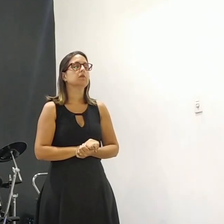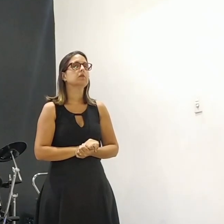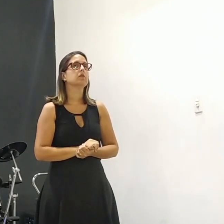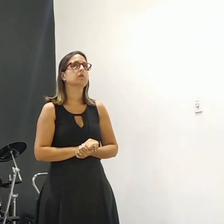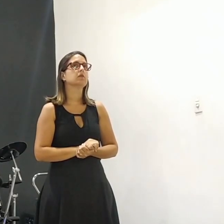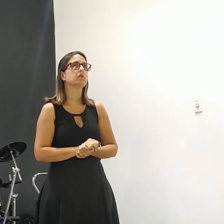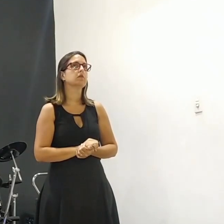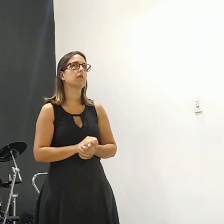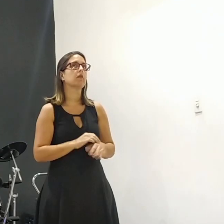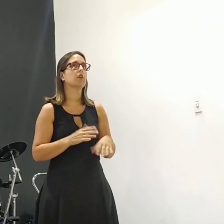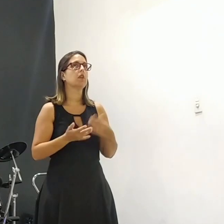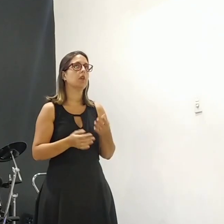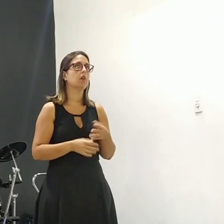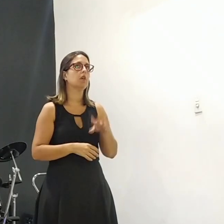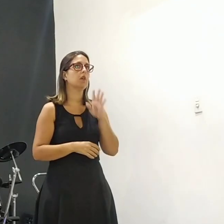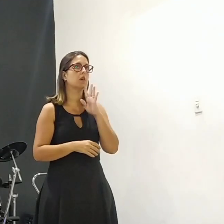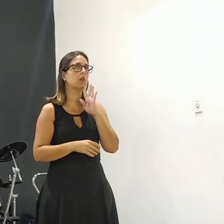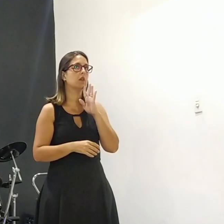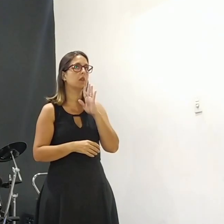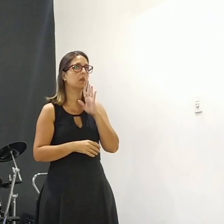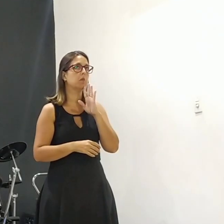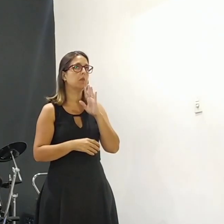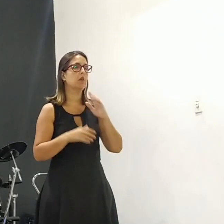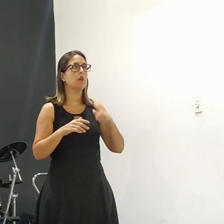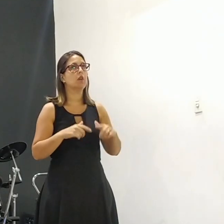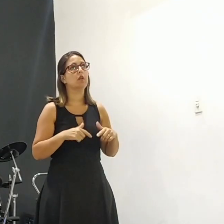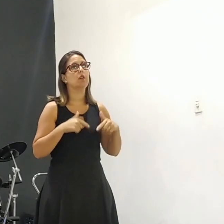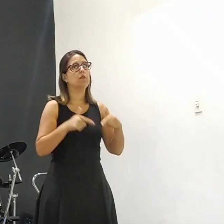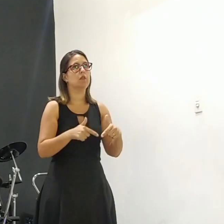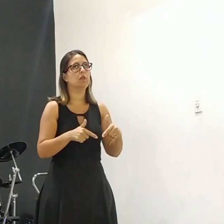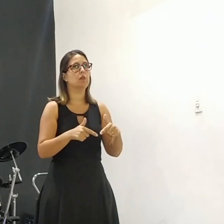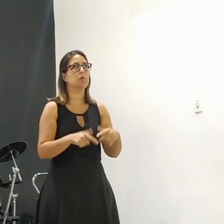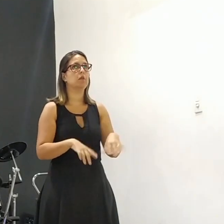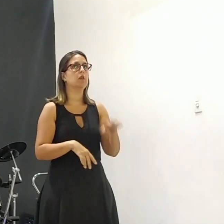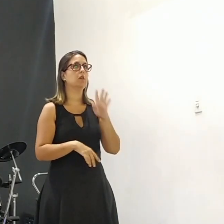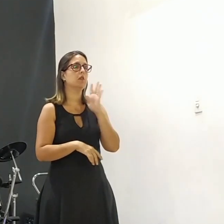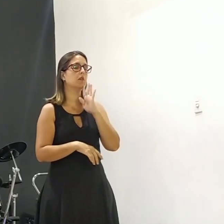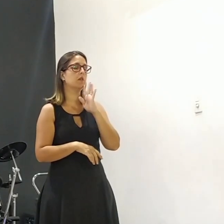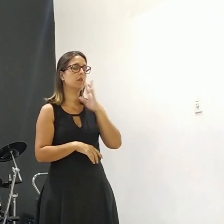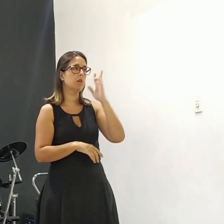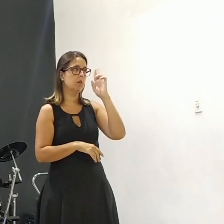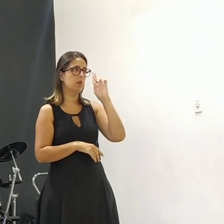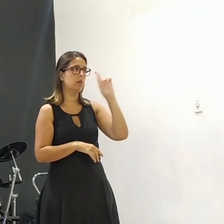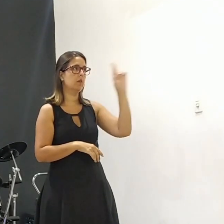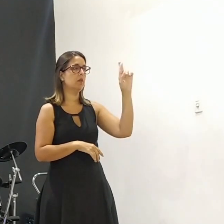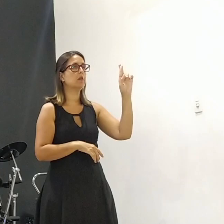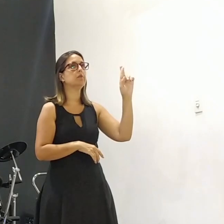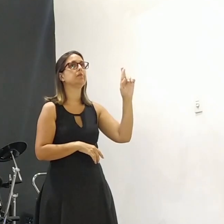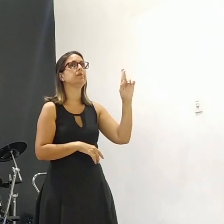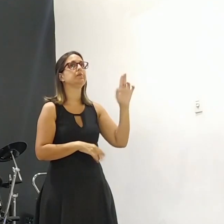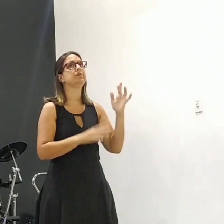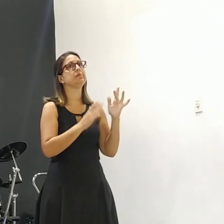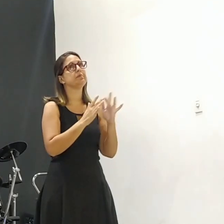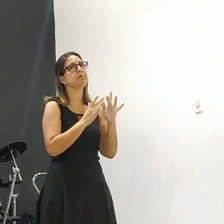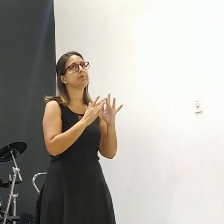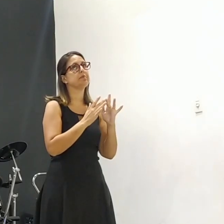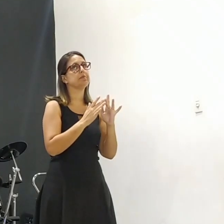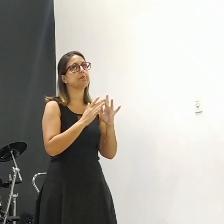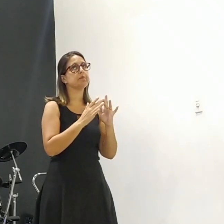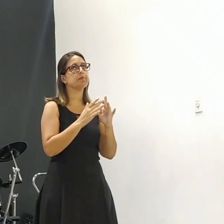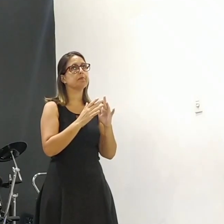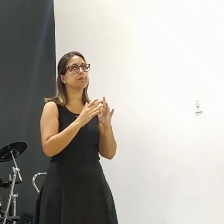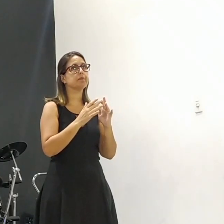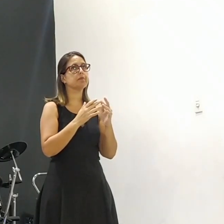conheçamos e prossigamos em conhecer ao Senhor. A sua saída como